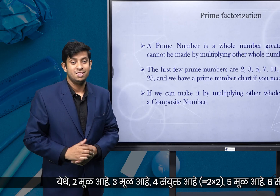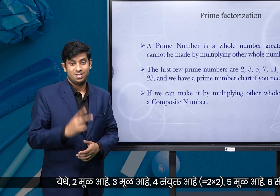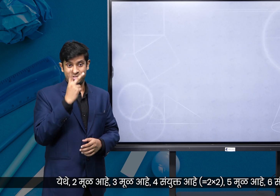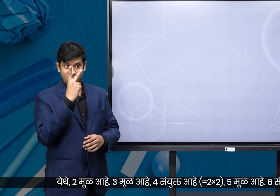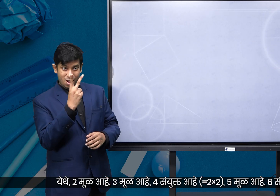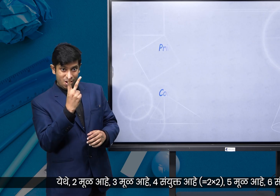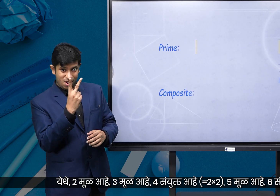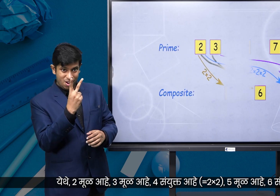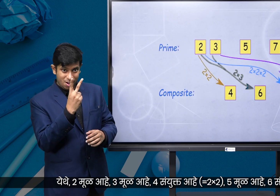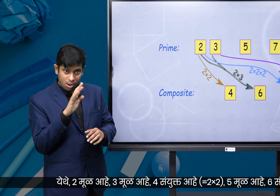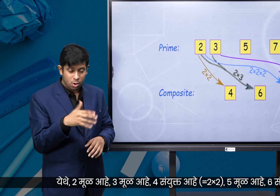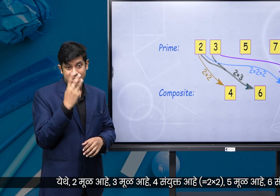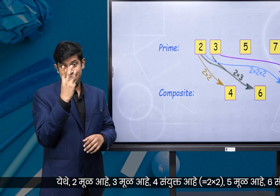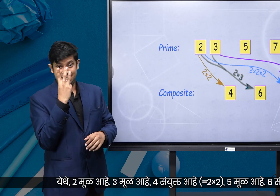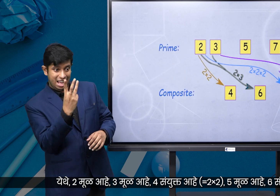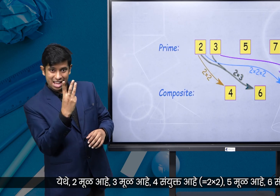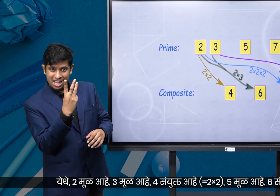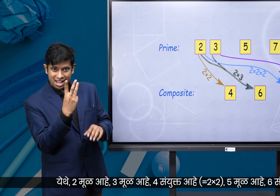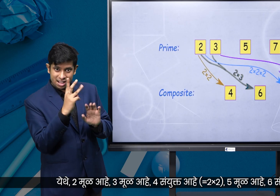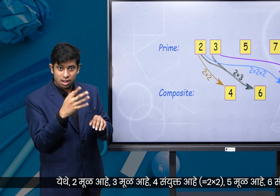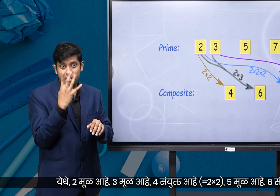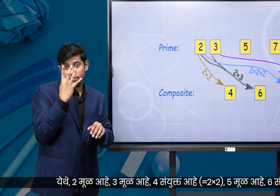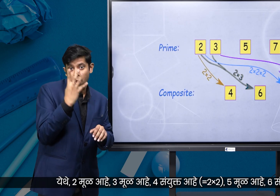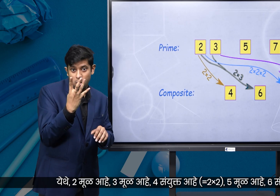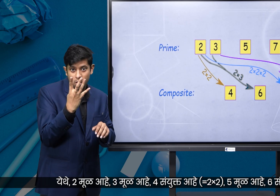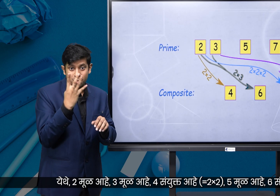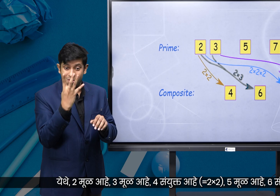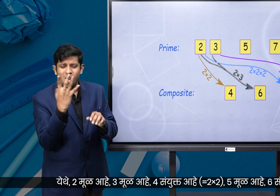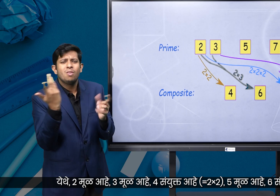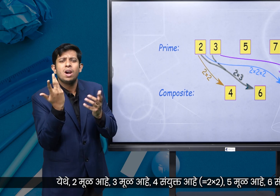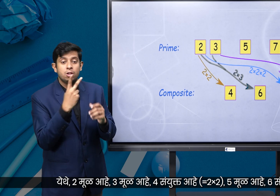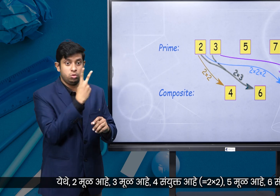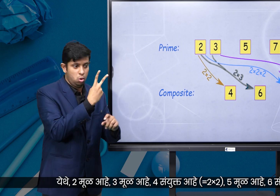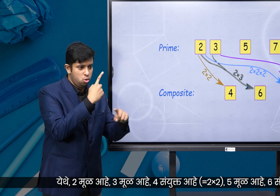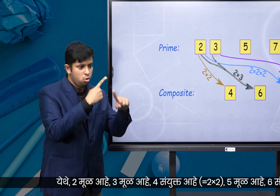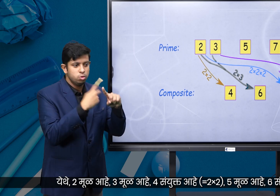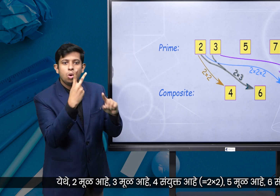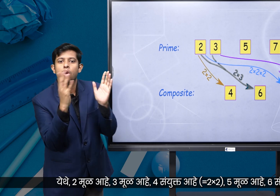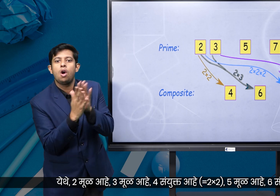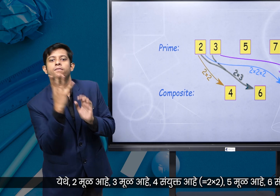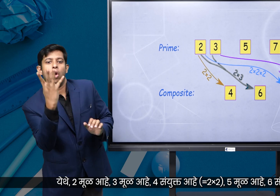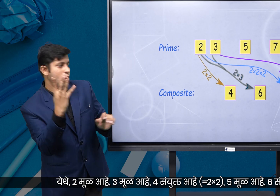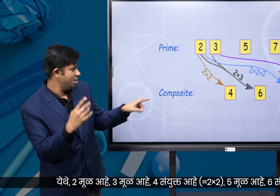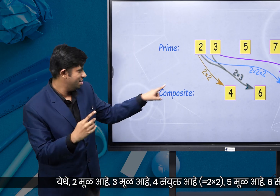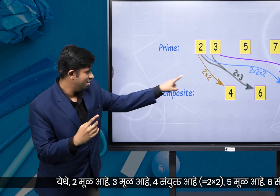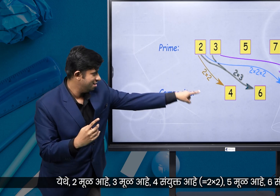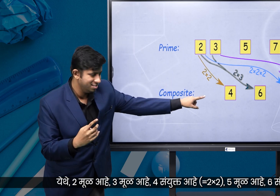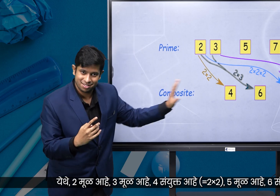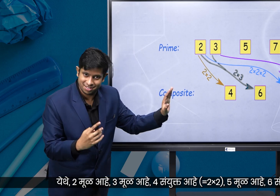येथे 2 मूळ आहे, 3 मूळ आहे, 4 संयुक्त आहे म्हणजेच 2 गुणिले 2, 5 मूळ